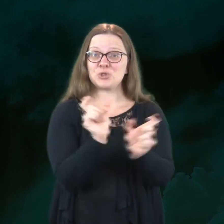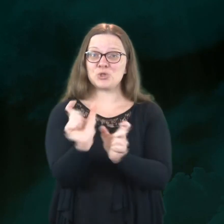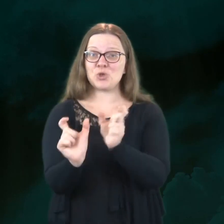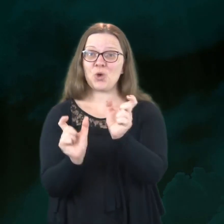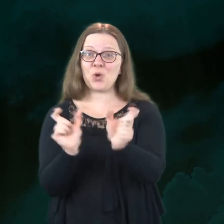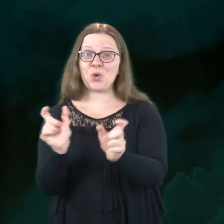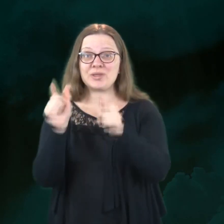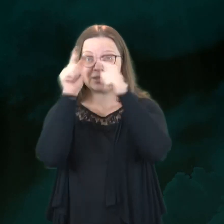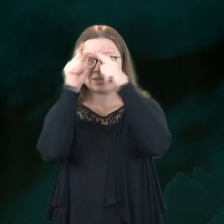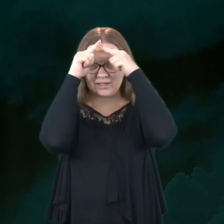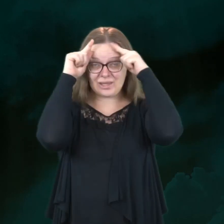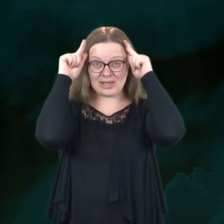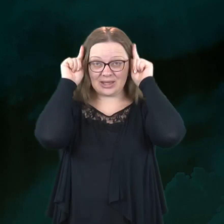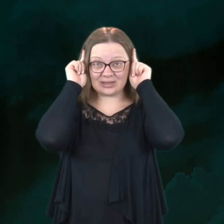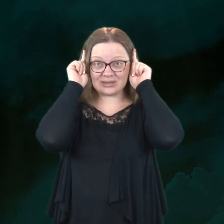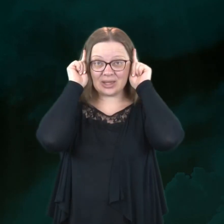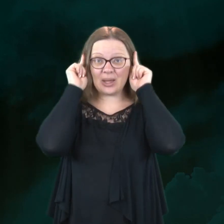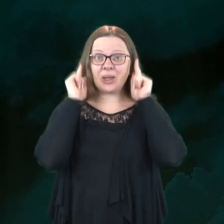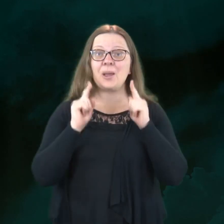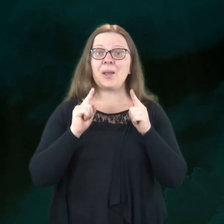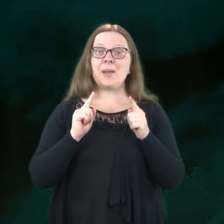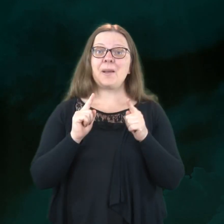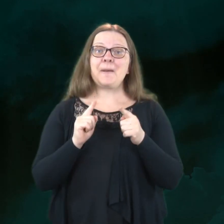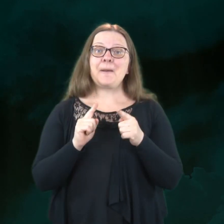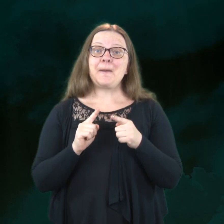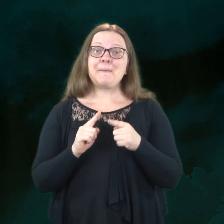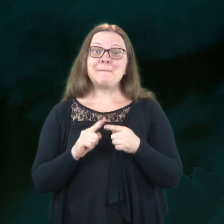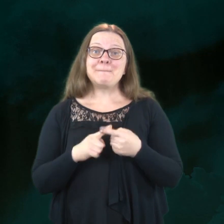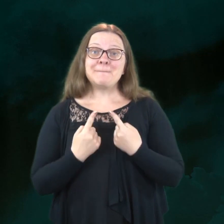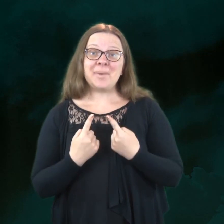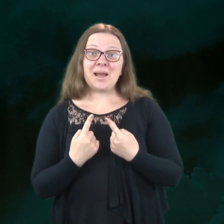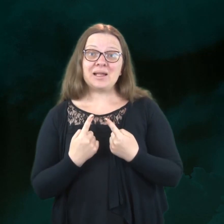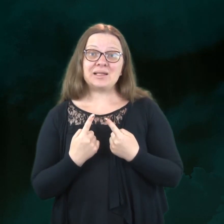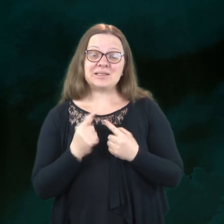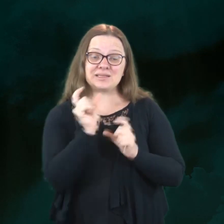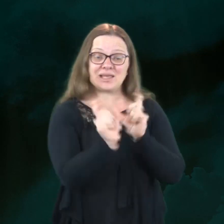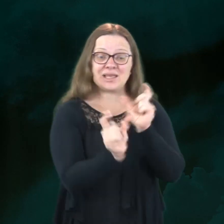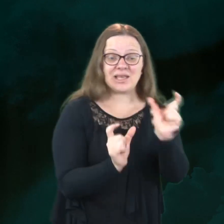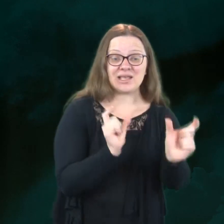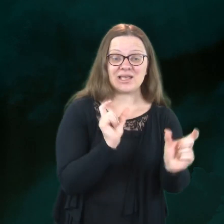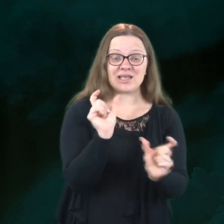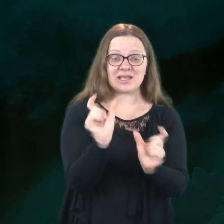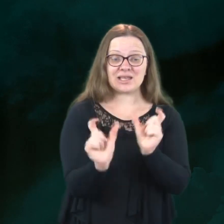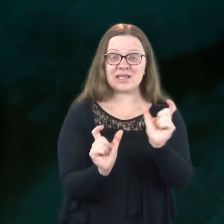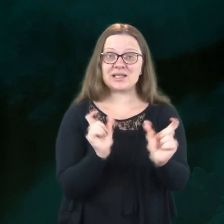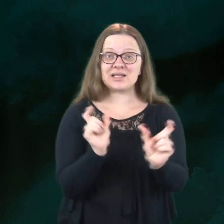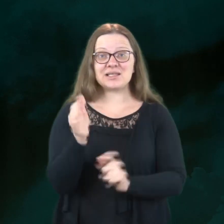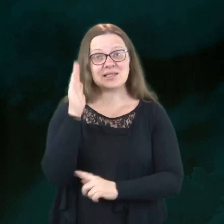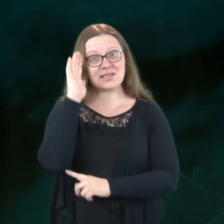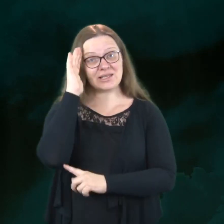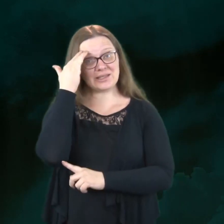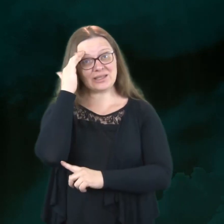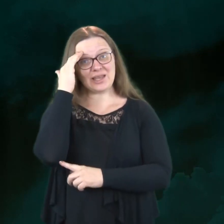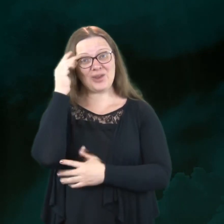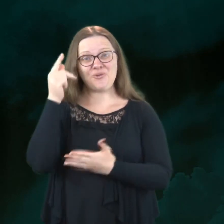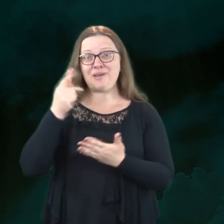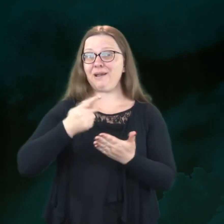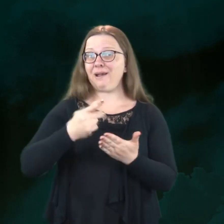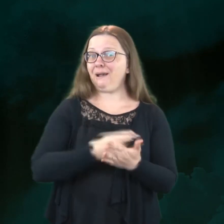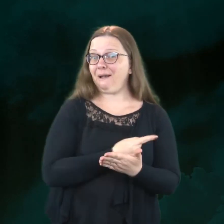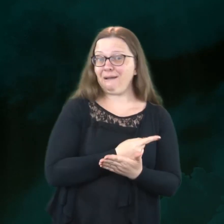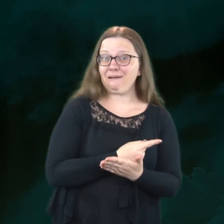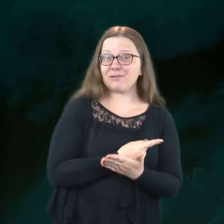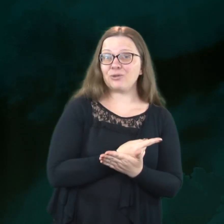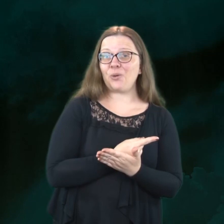um dos deuses deles, e a ressurreição é uma deusa. Não? Então, Jesus, a ressurreição, nós não estamos entendendo, não. Então, vamos levar